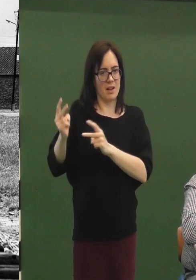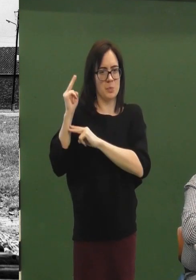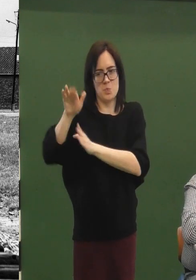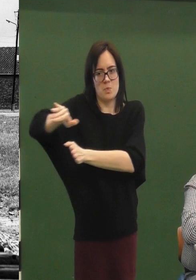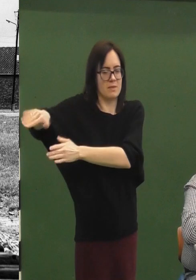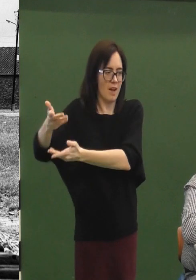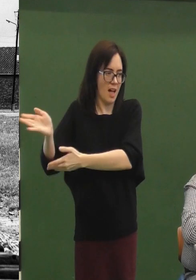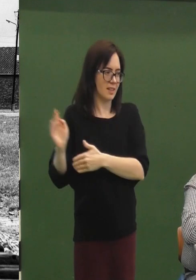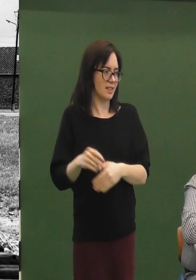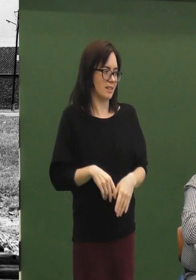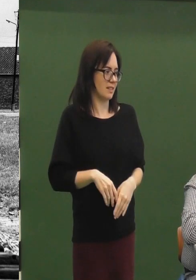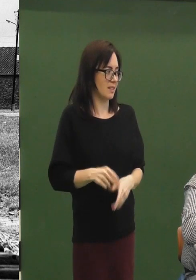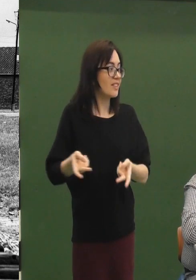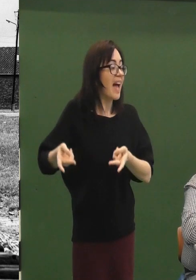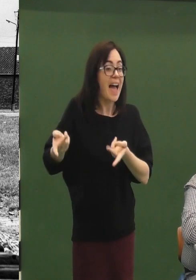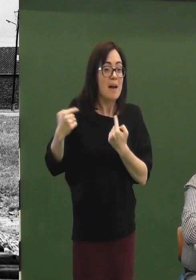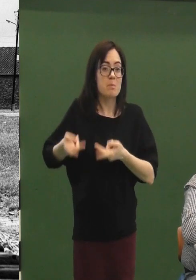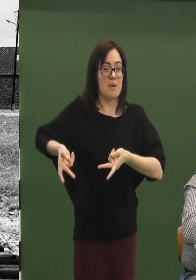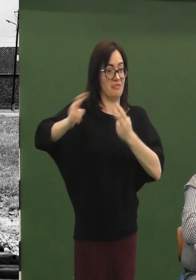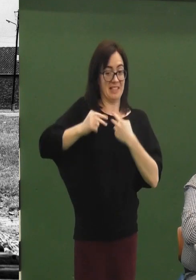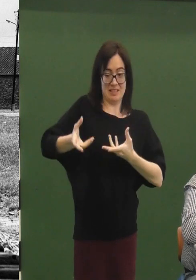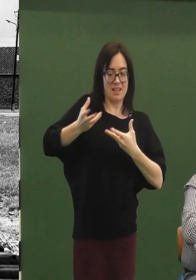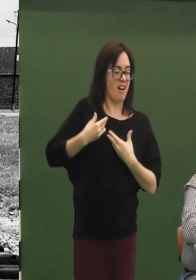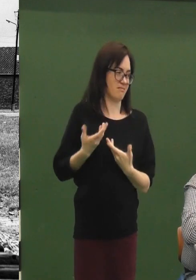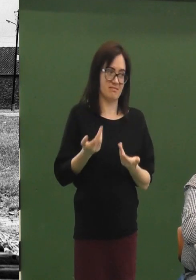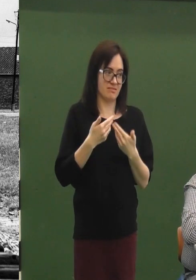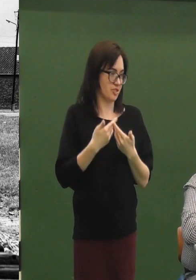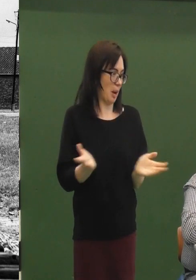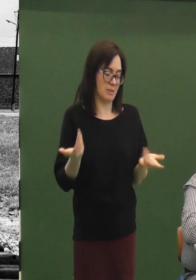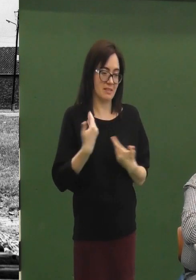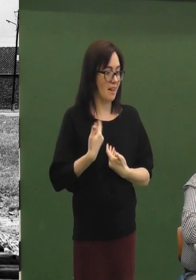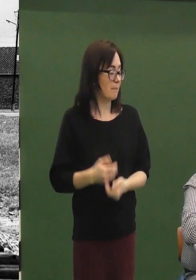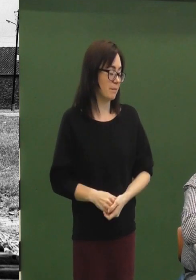nagyon keveset kaptak hozzá a formán semmi.